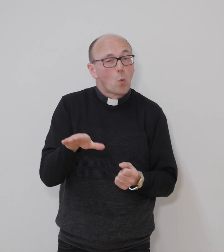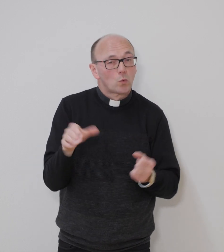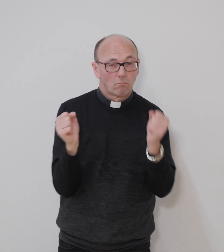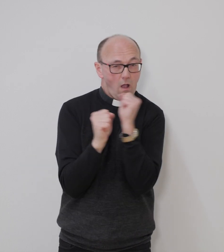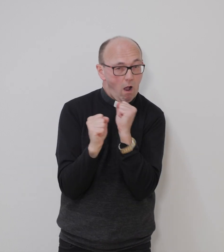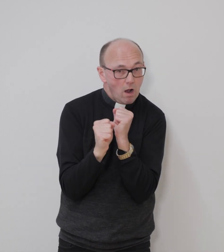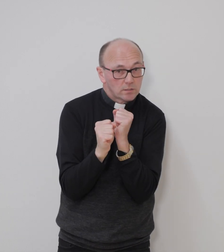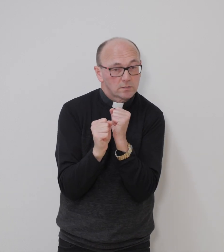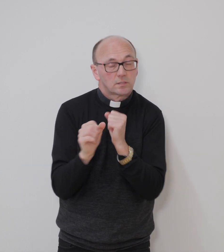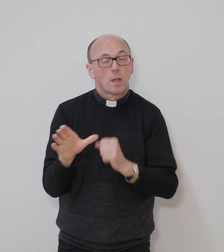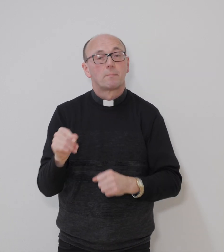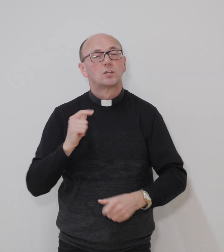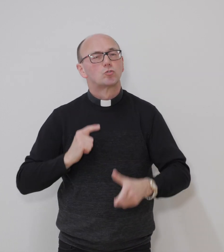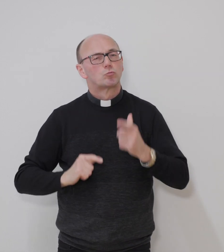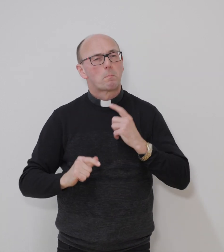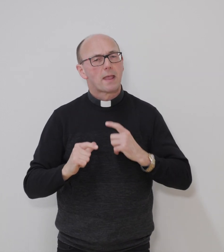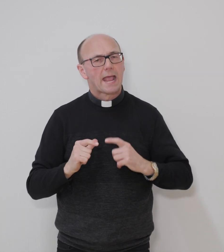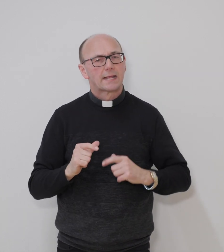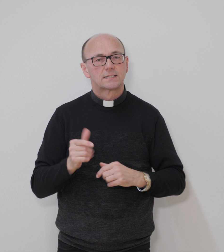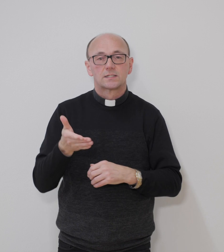daran mein Herr